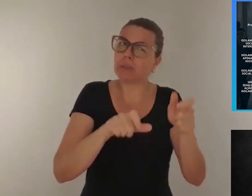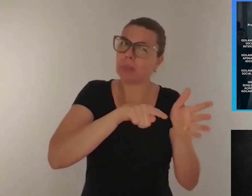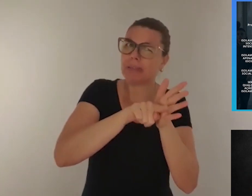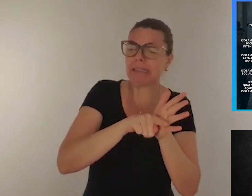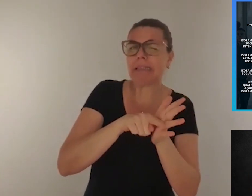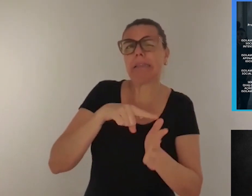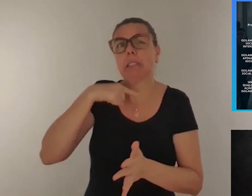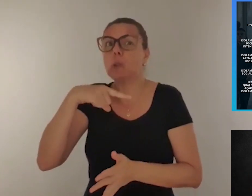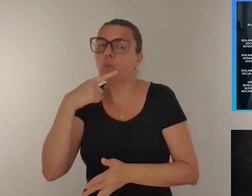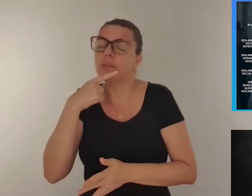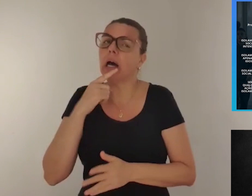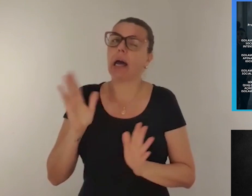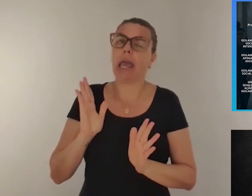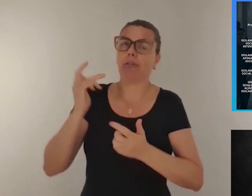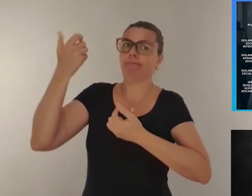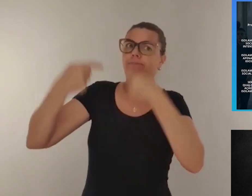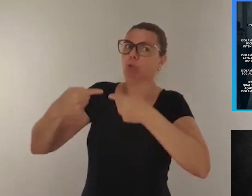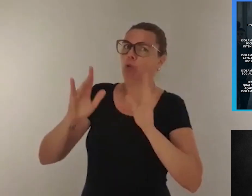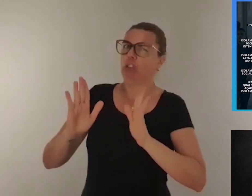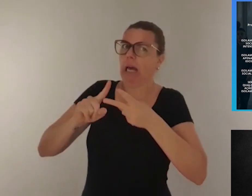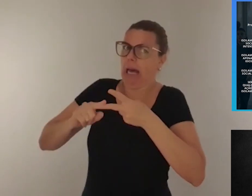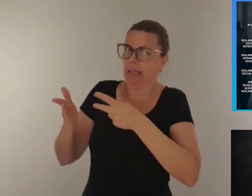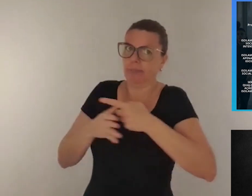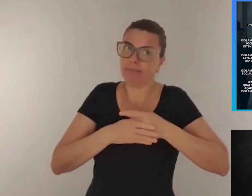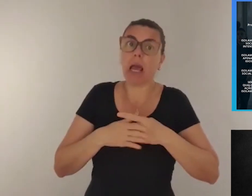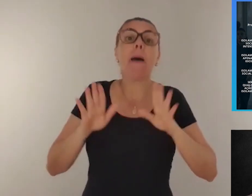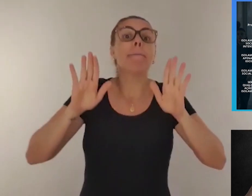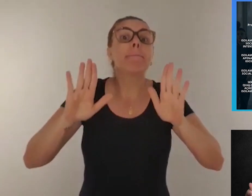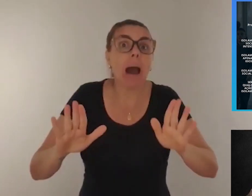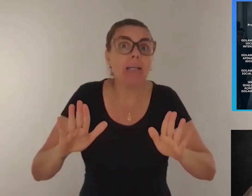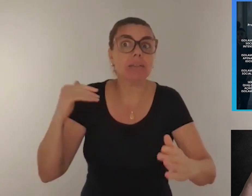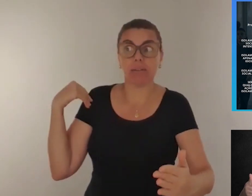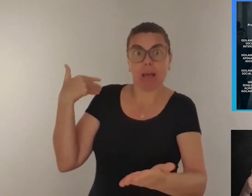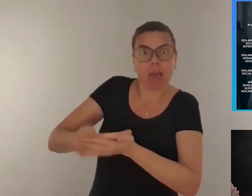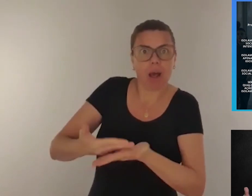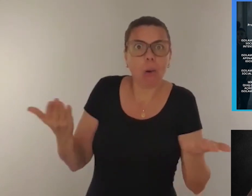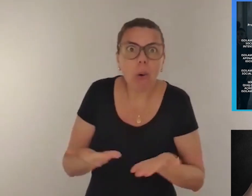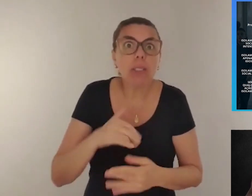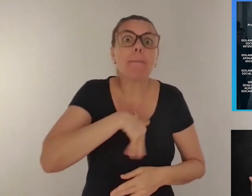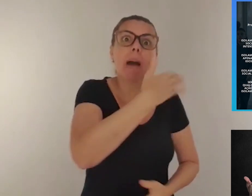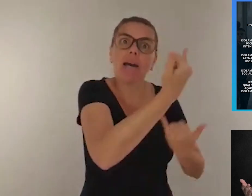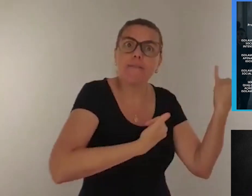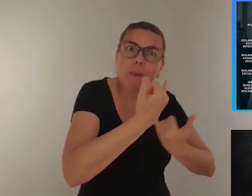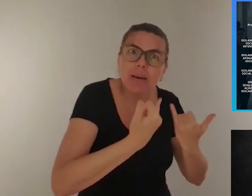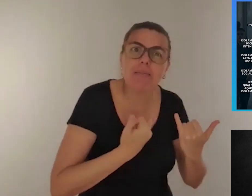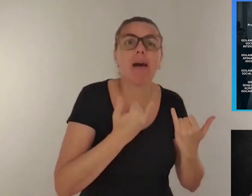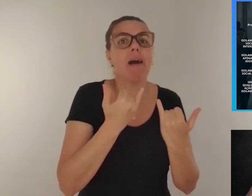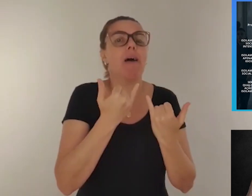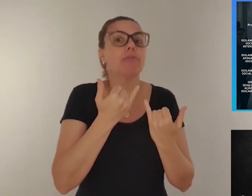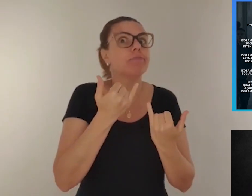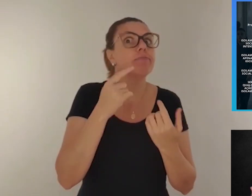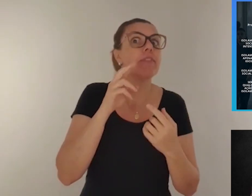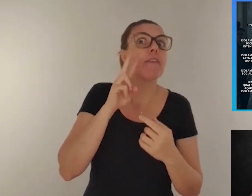foi mais questionada por outros pesquisadores e ainda estava bem certa, tanto que por isso que eu não discuti ela naquela live. Só que de lá para cá,